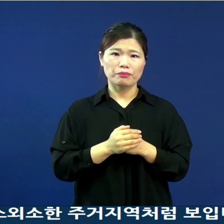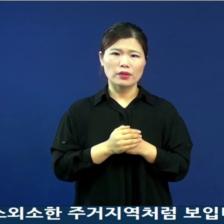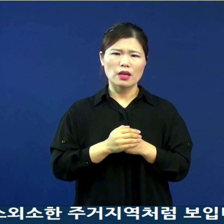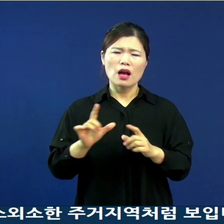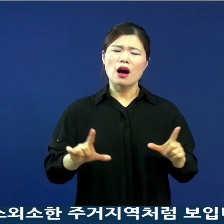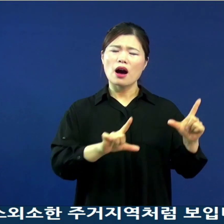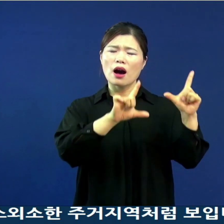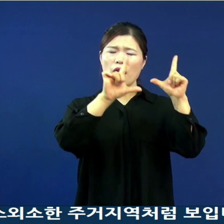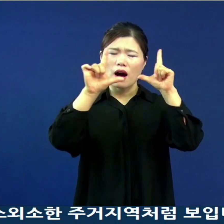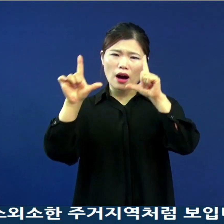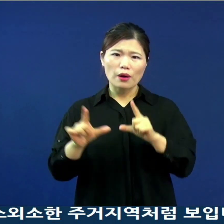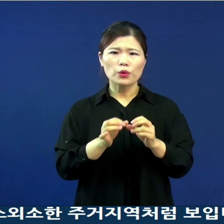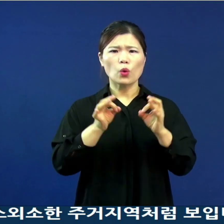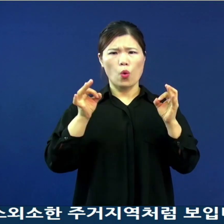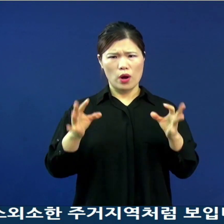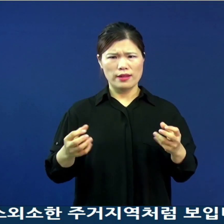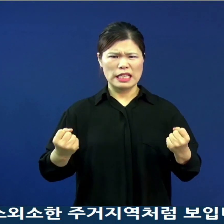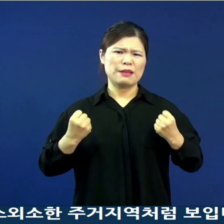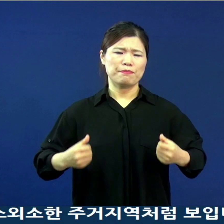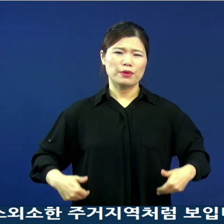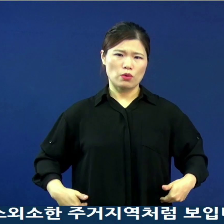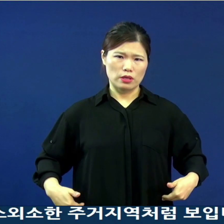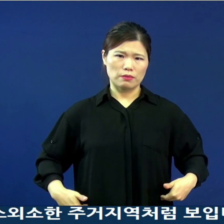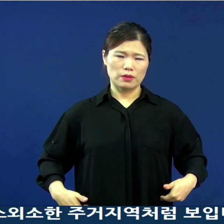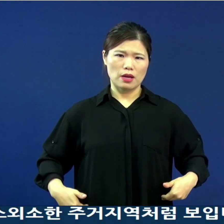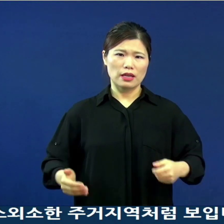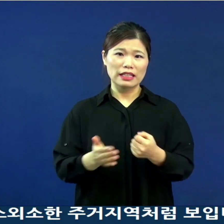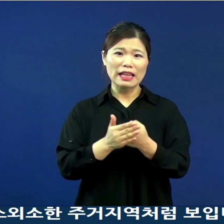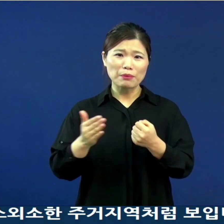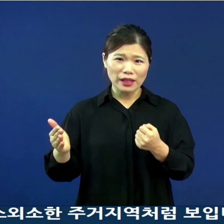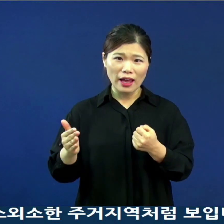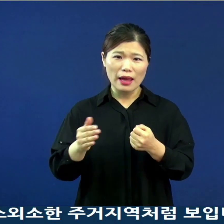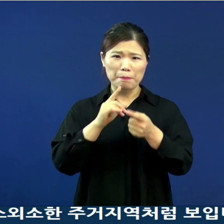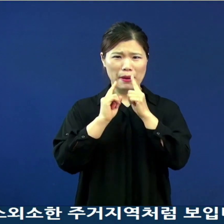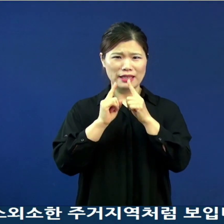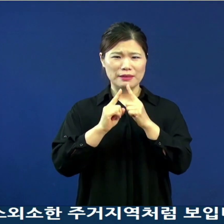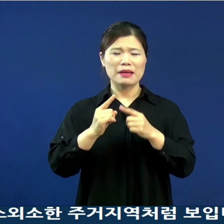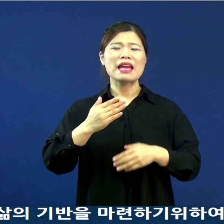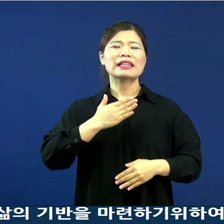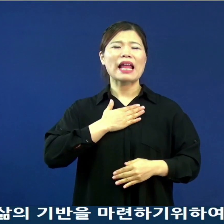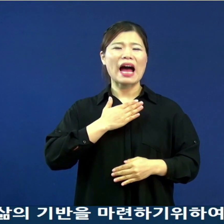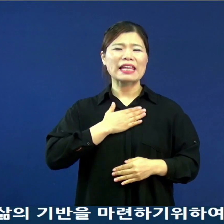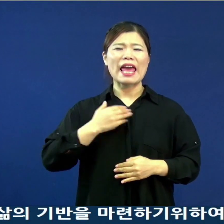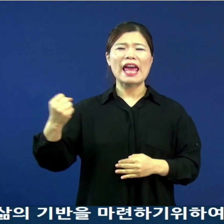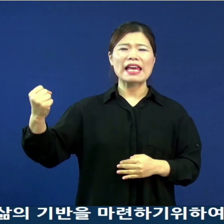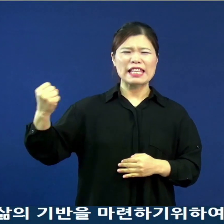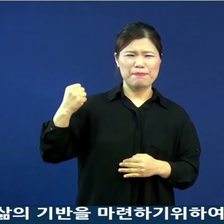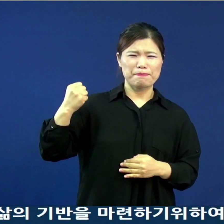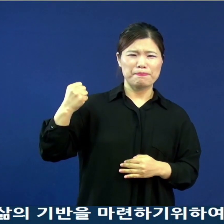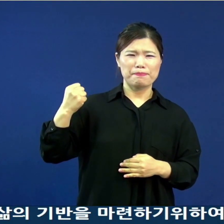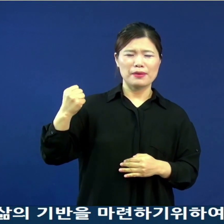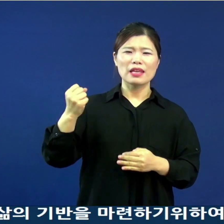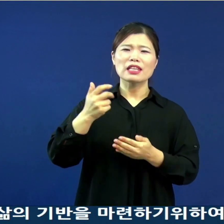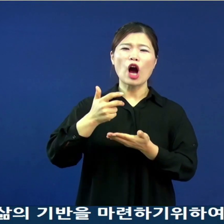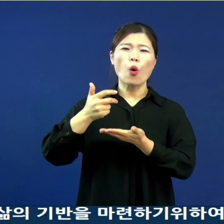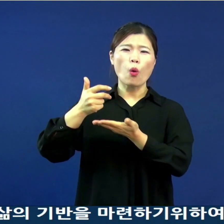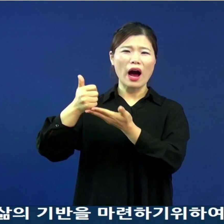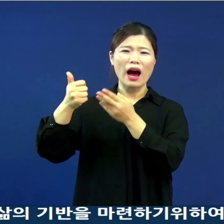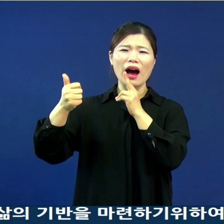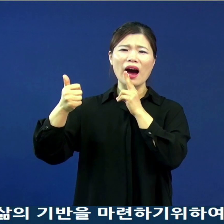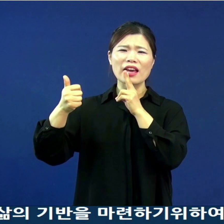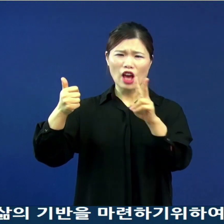힘이 필요하였습니다. 따라서 나의 힘이신 여호와여 라는